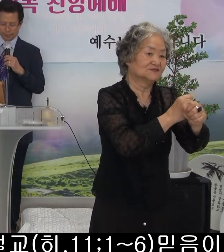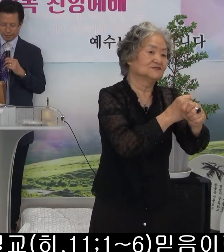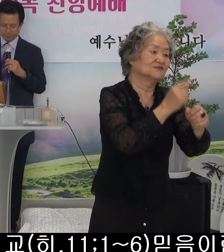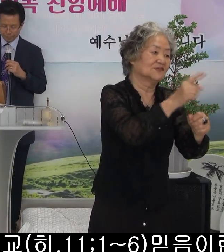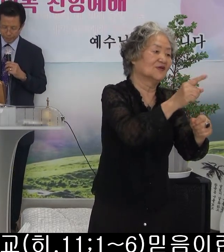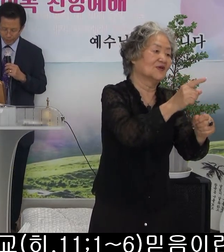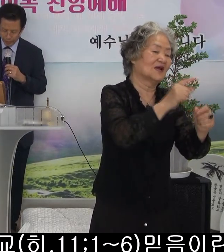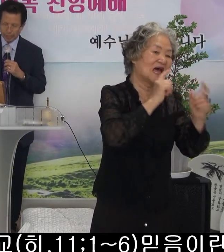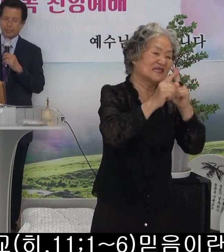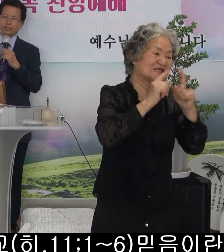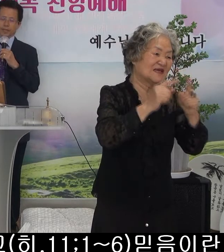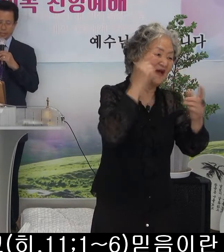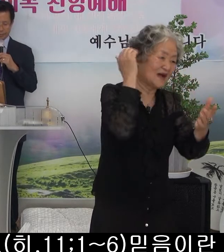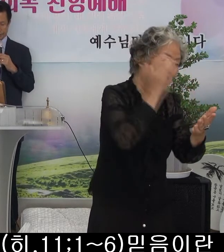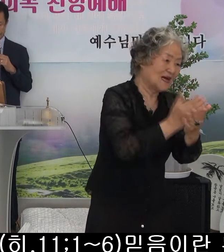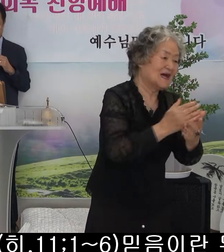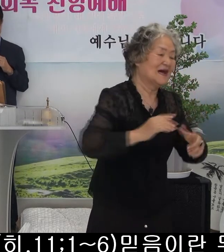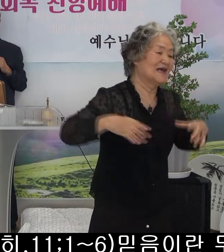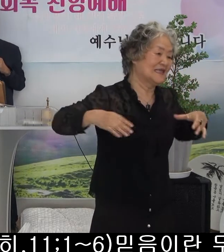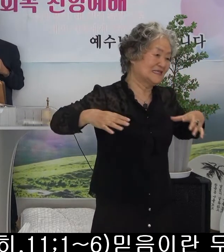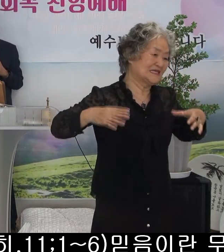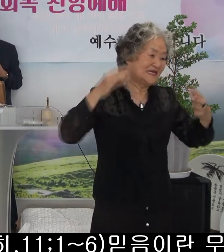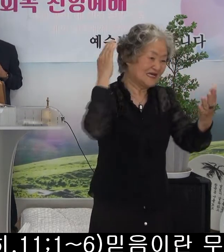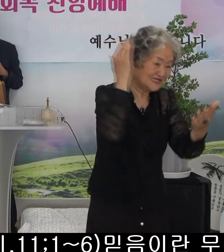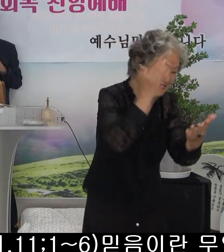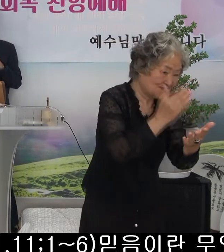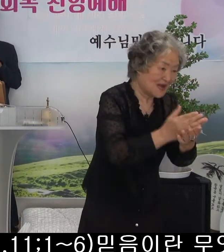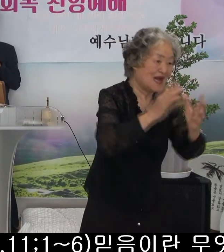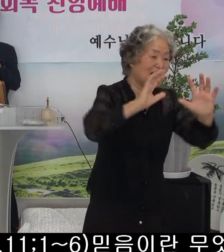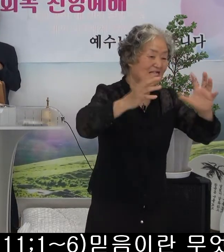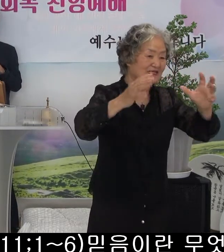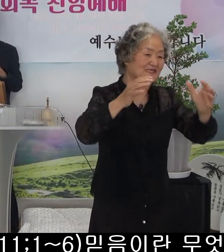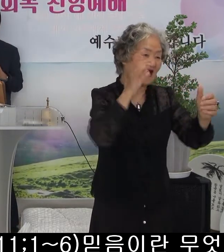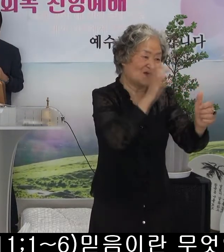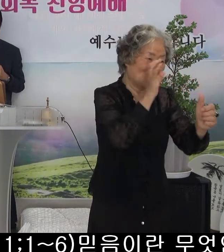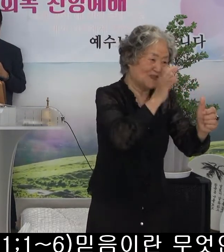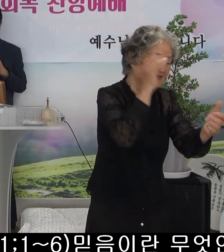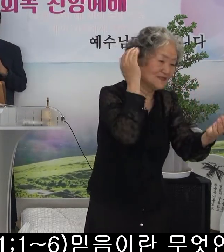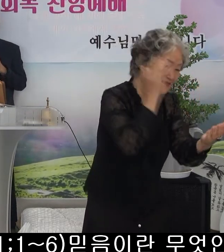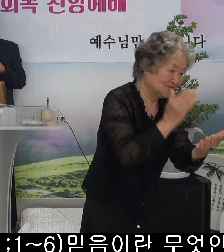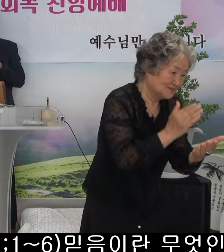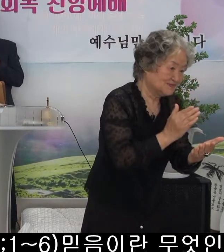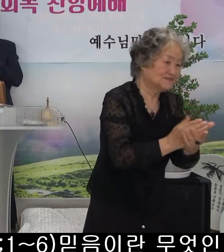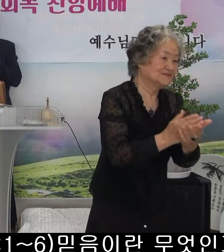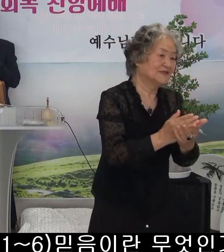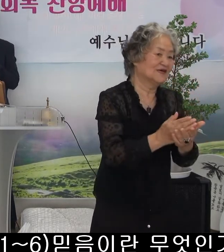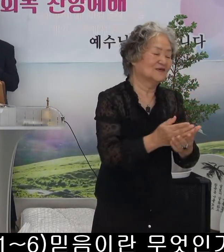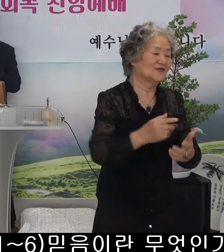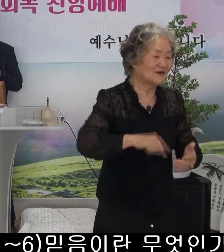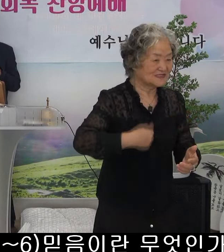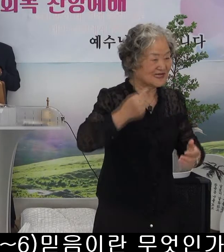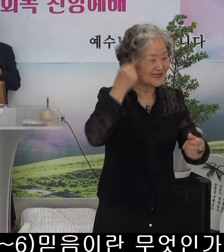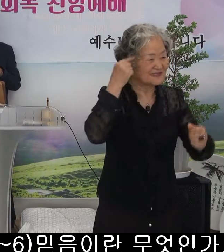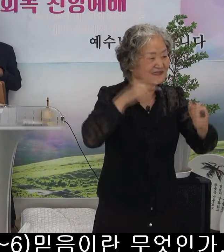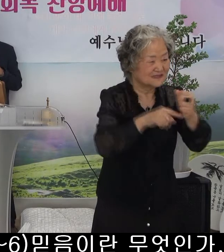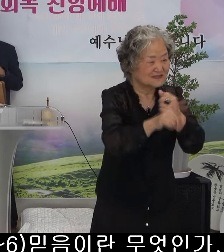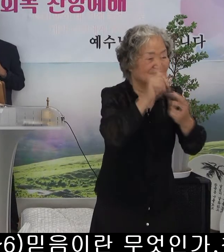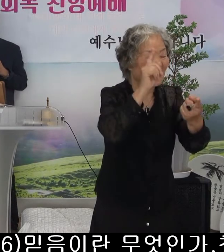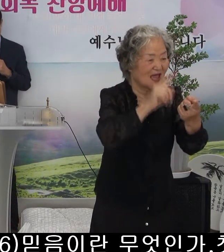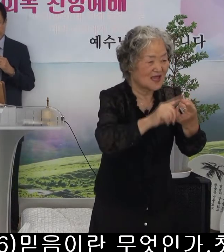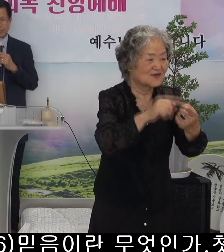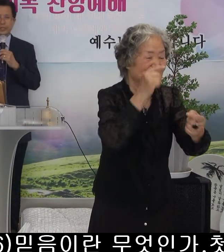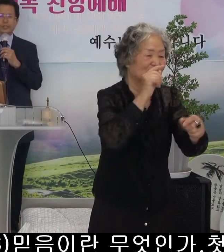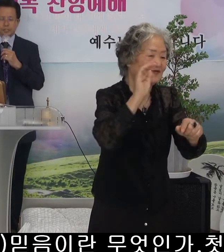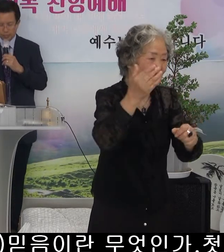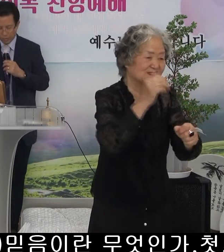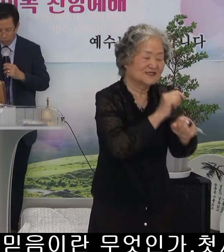마라, 자기 자랑하지 마라, 세상을 원망하지 말고 뜻대로 안 된다고 불만하지 마,